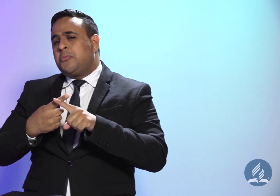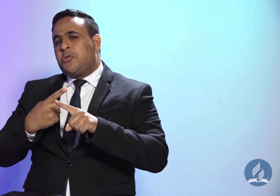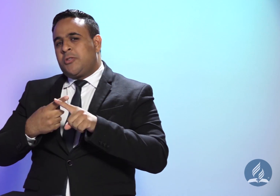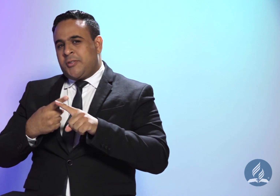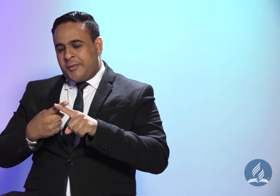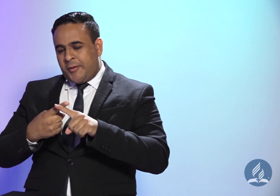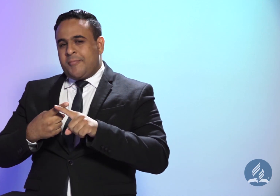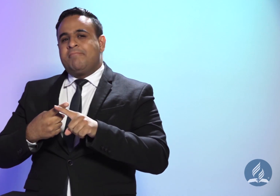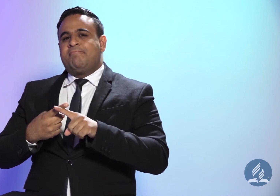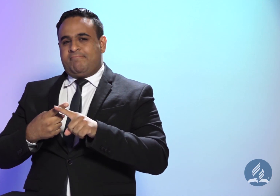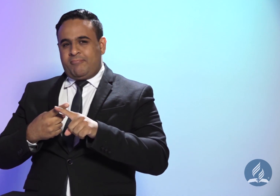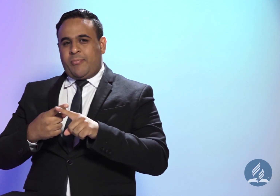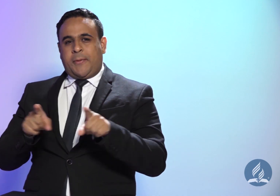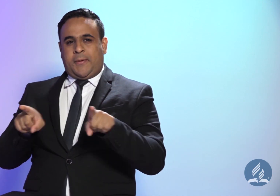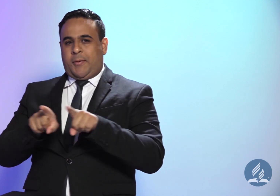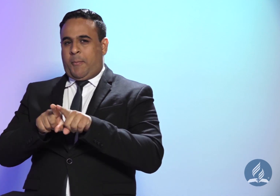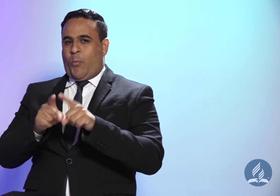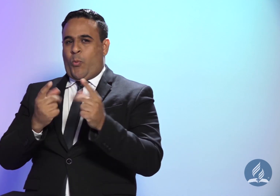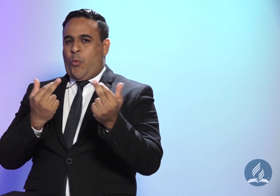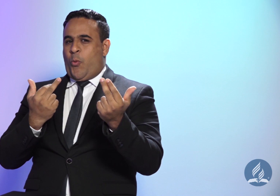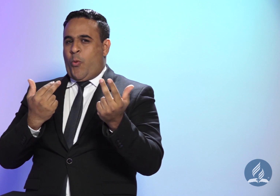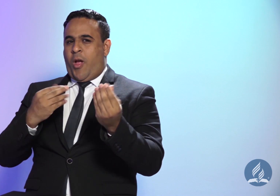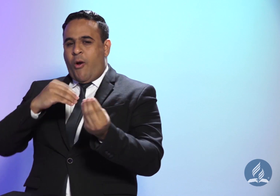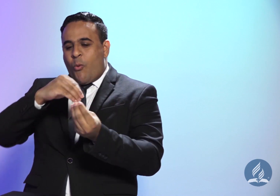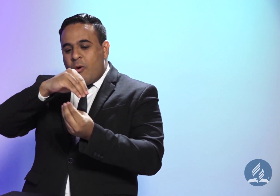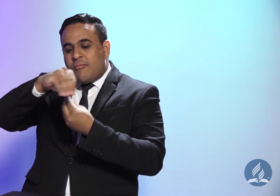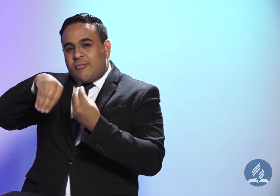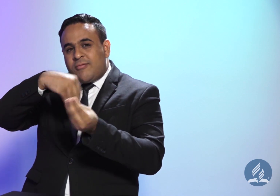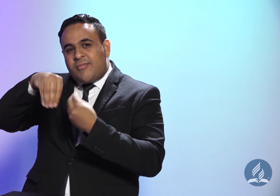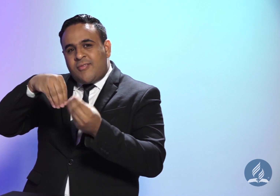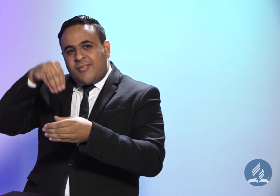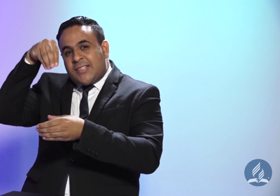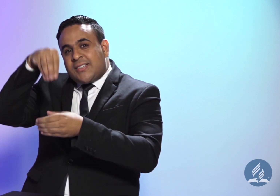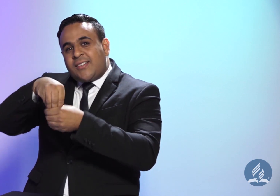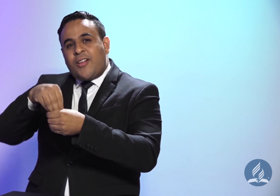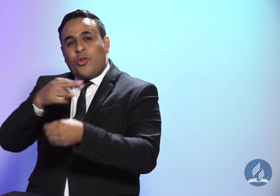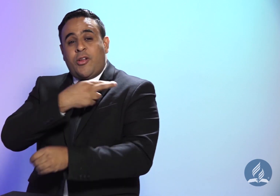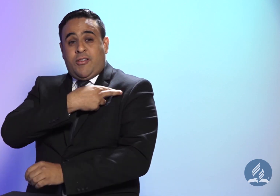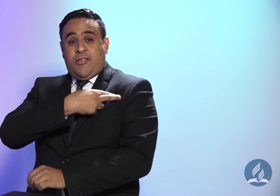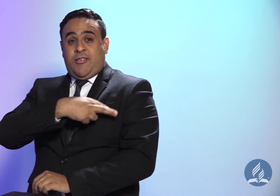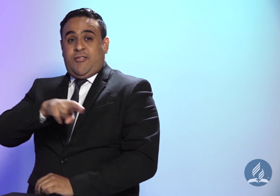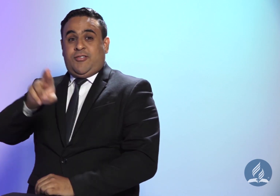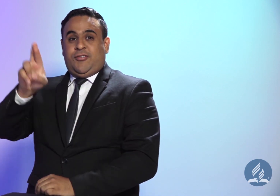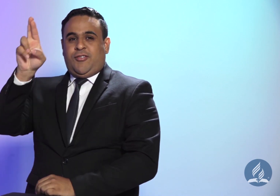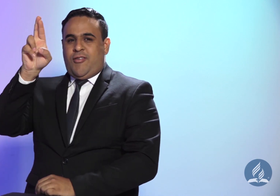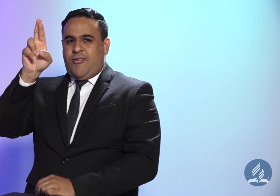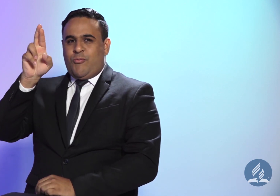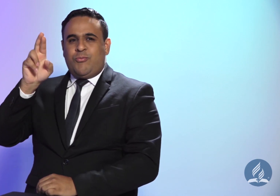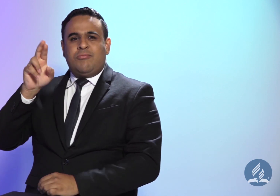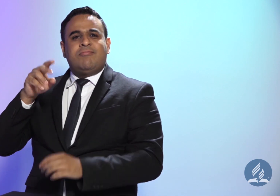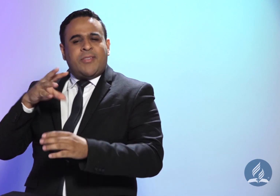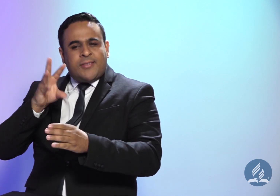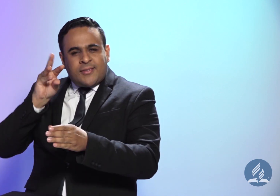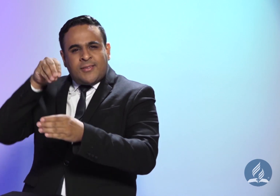agente de prejuízo na vida das pessoas e não um agente de bênção. Por isso que é importante a gente entender o que a gente